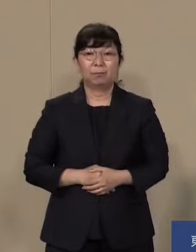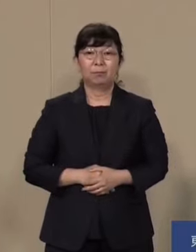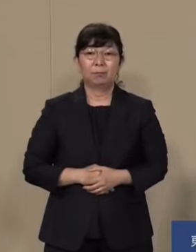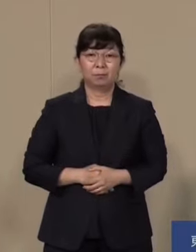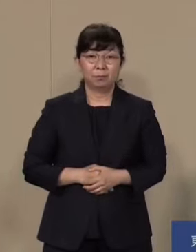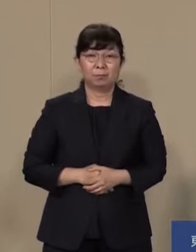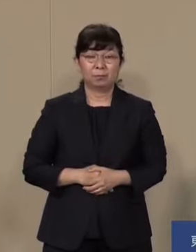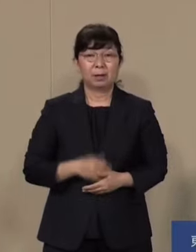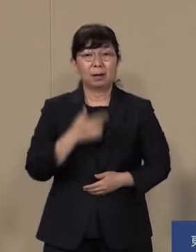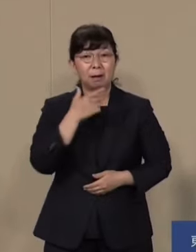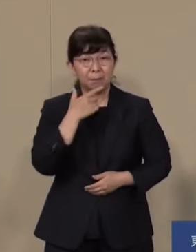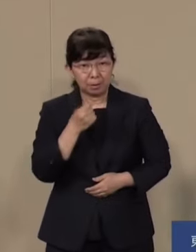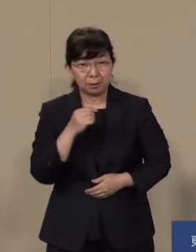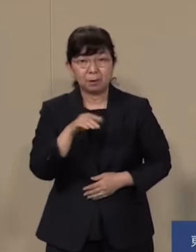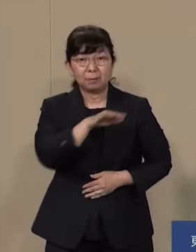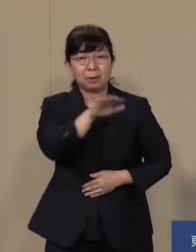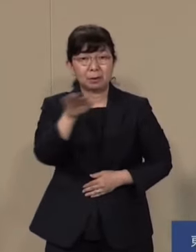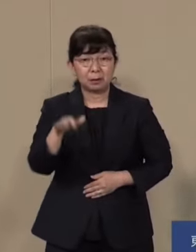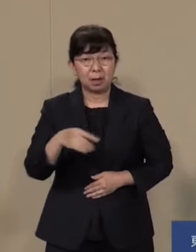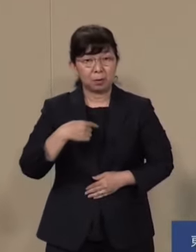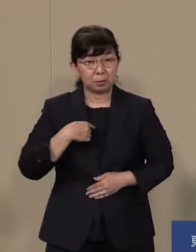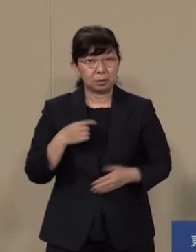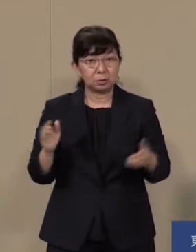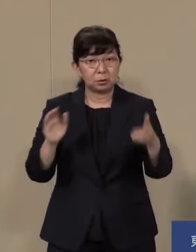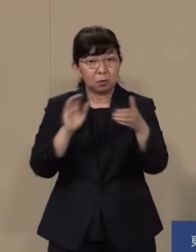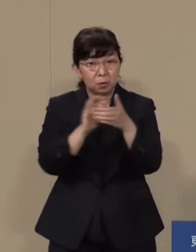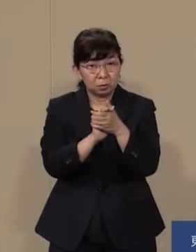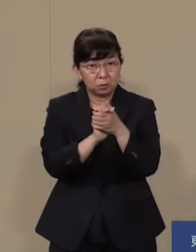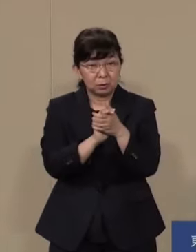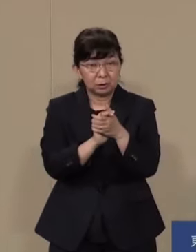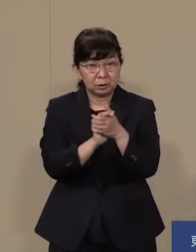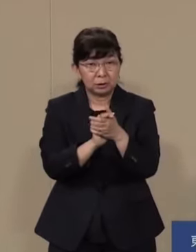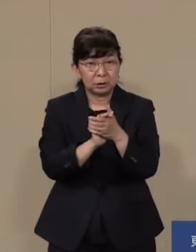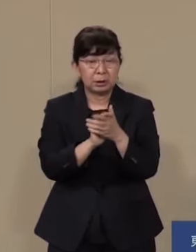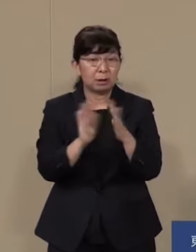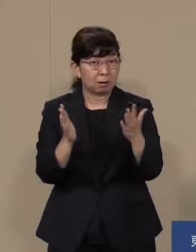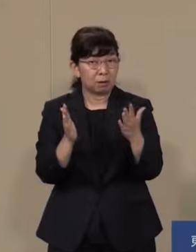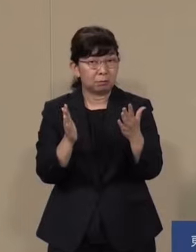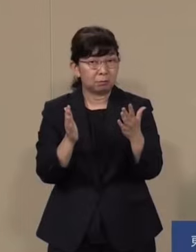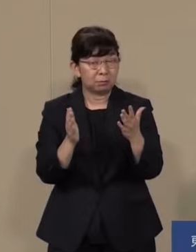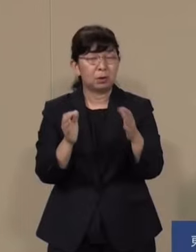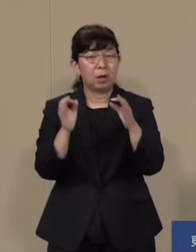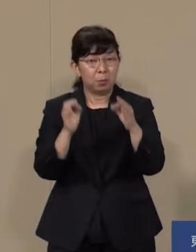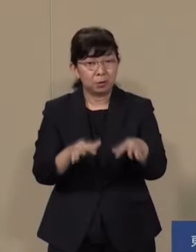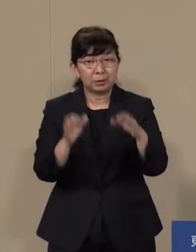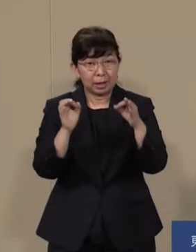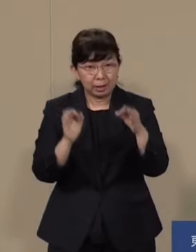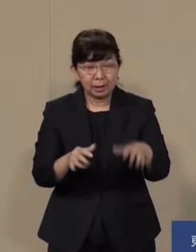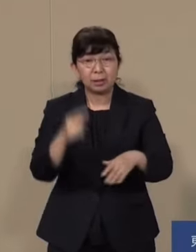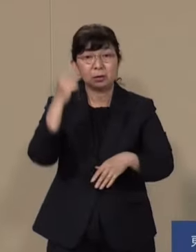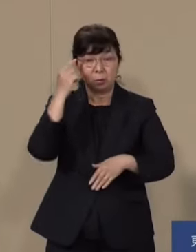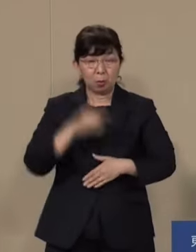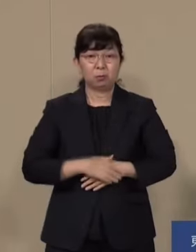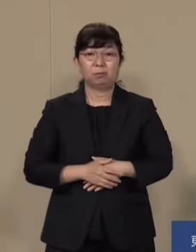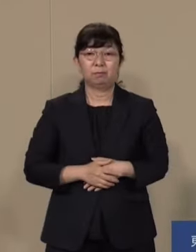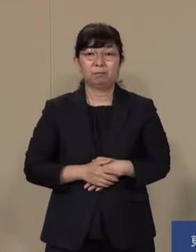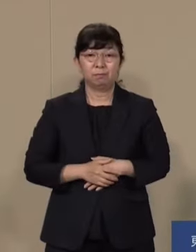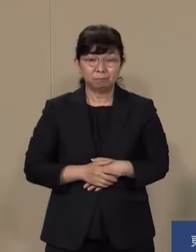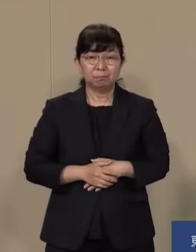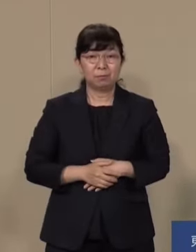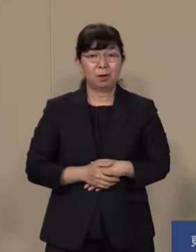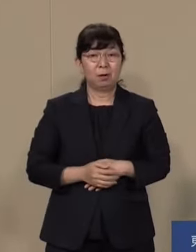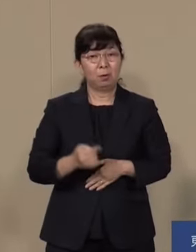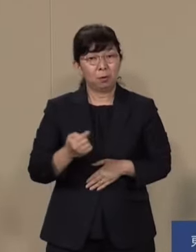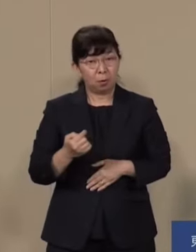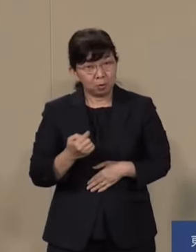ねやっぱりみんな私とお友達にならないのってすごくもったいないと思うのだって